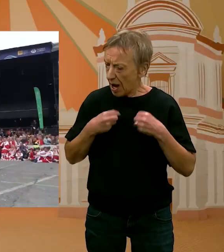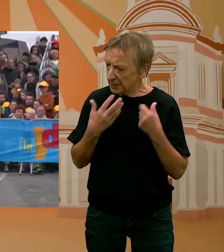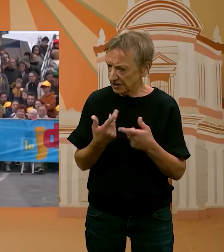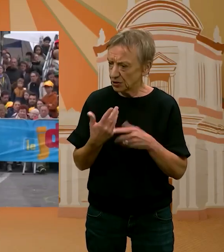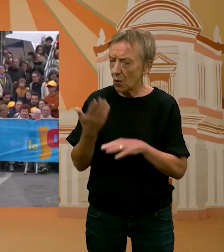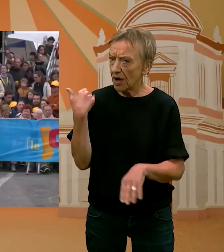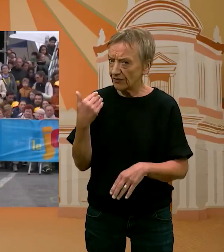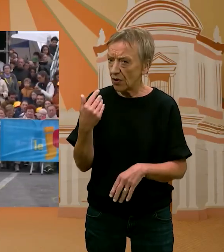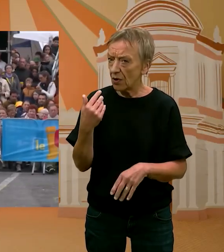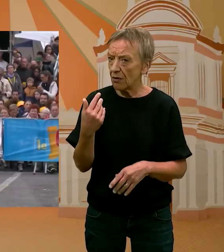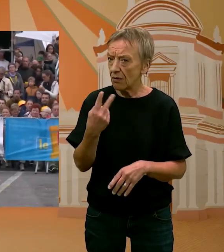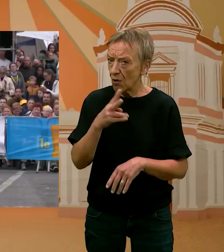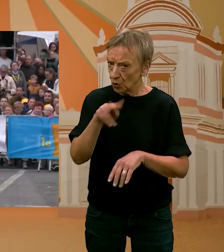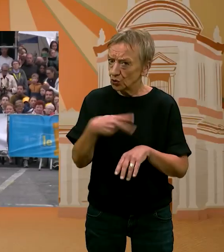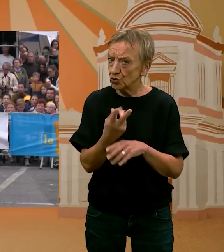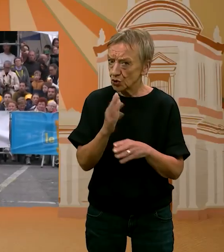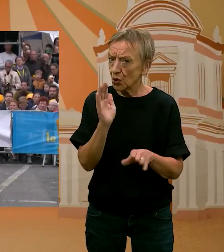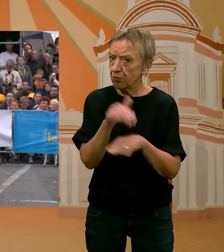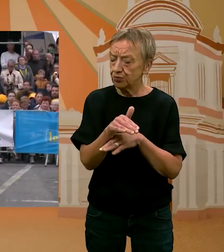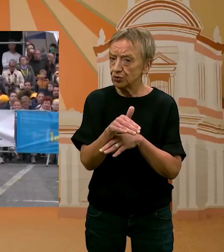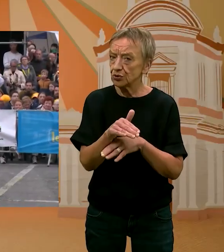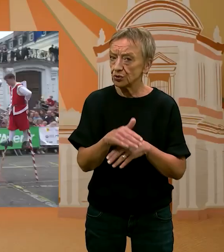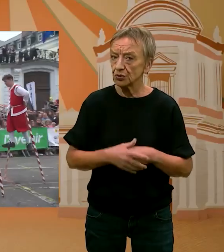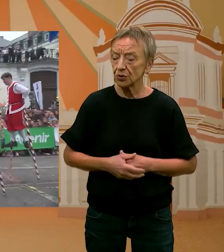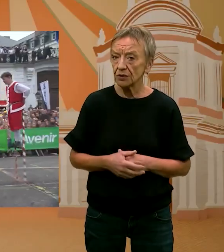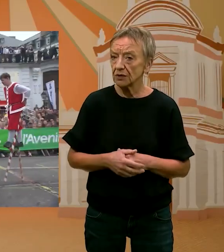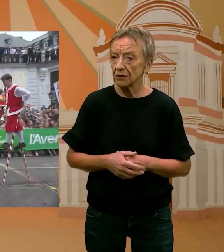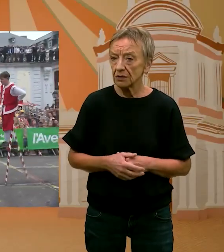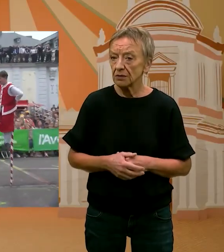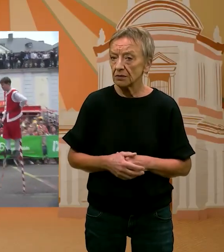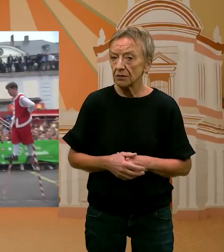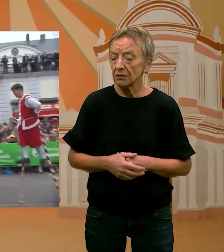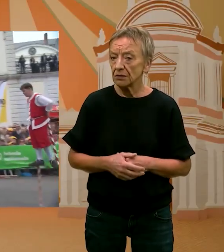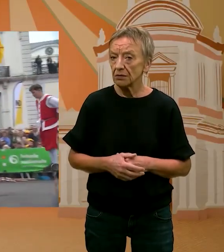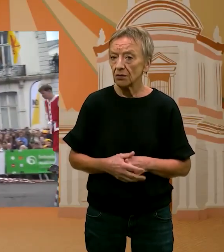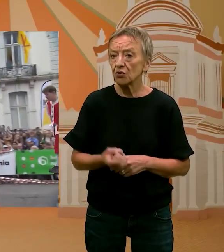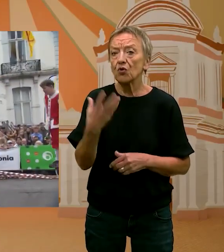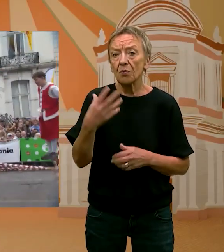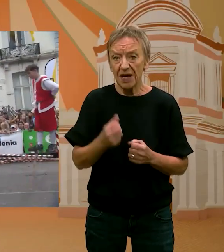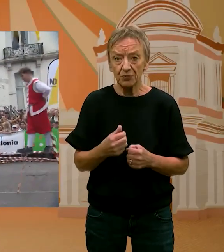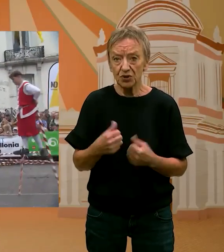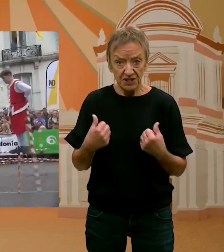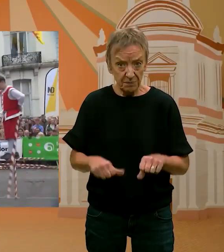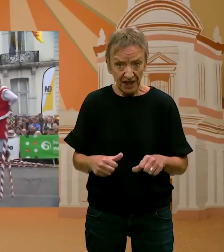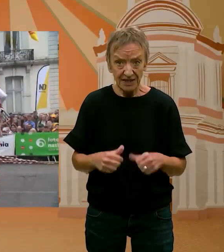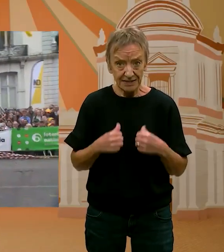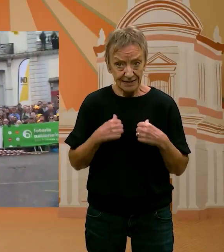n'a pas malheureusement de statistiques là-dessus. Ouais, combien de temps on peut tenir en échasse? 43 minutes, je tiens à le dire. Vous